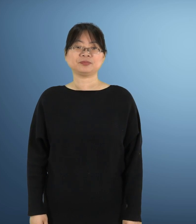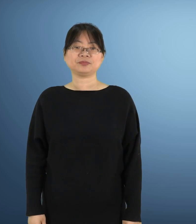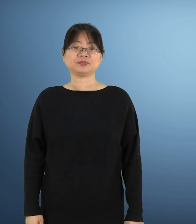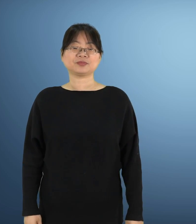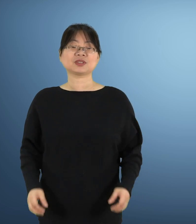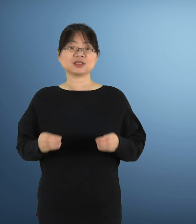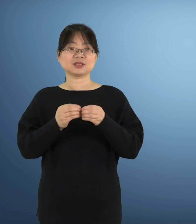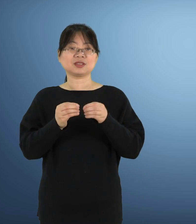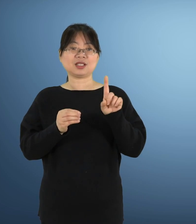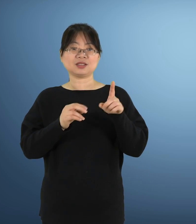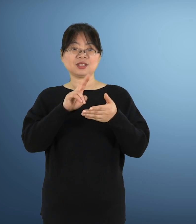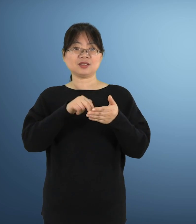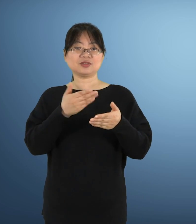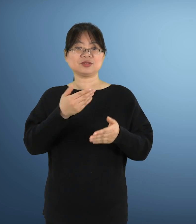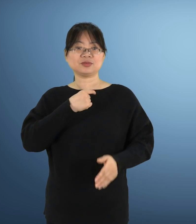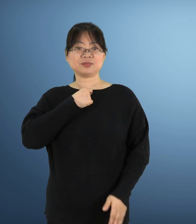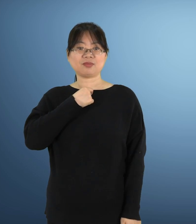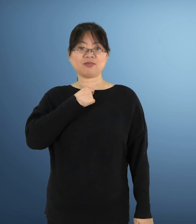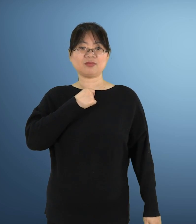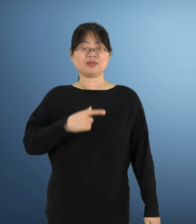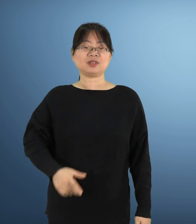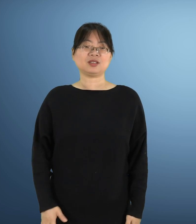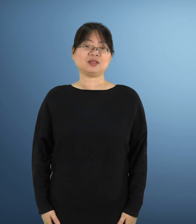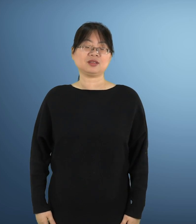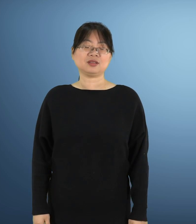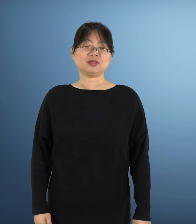글을 하나 좀 읽겠습니다.